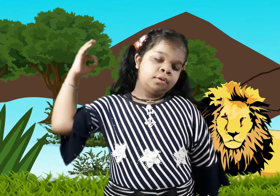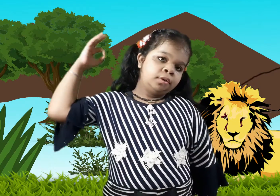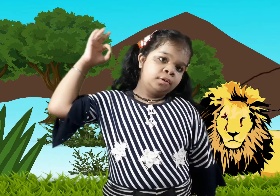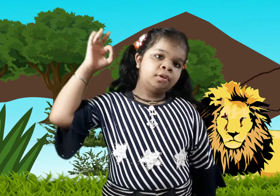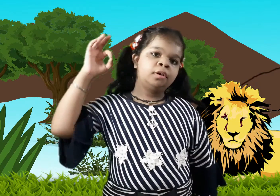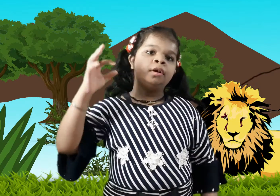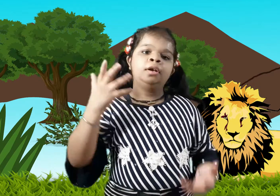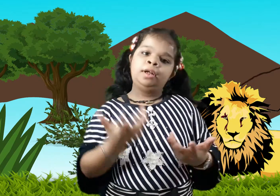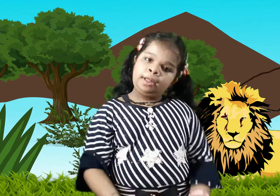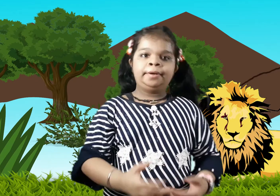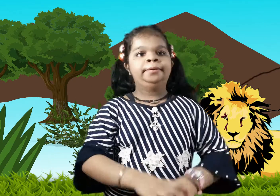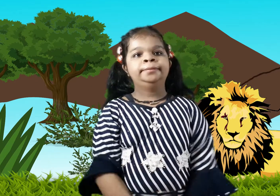लगी।